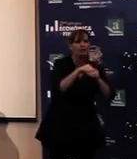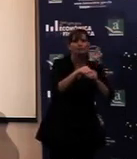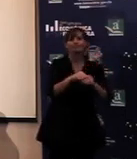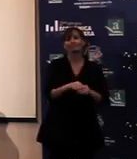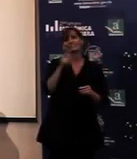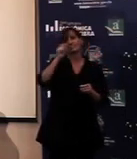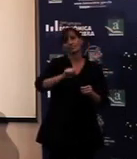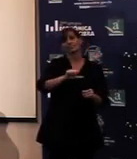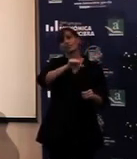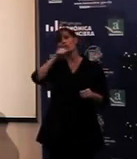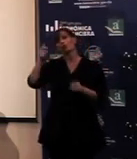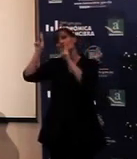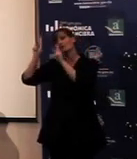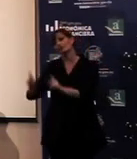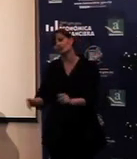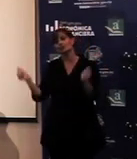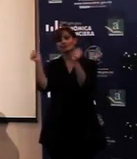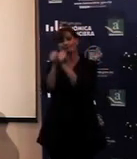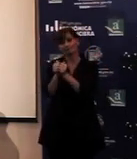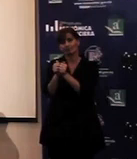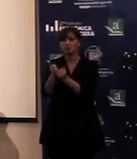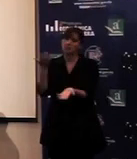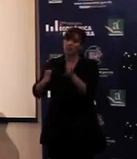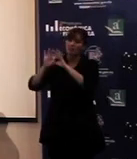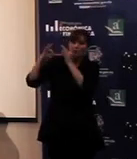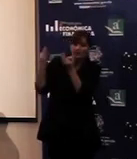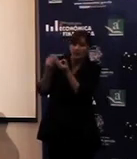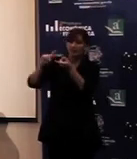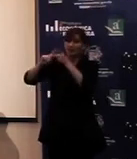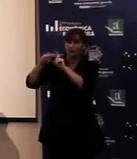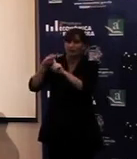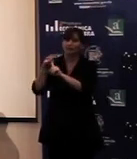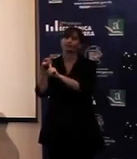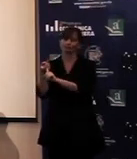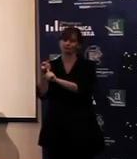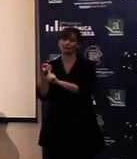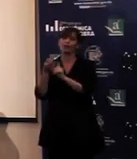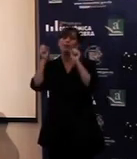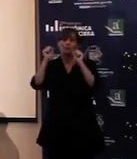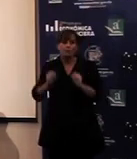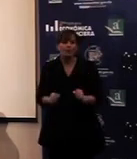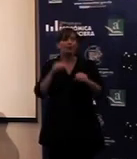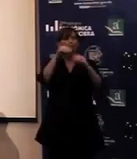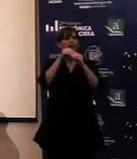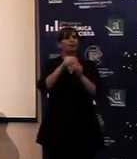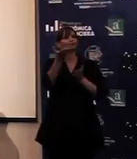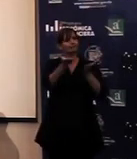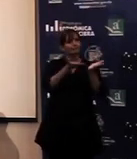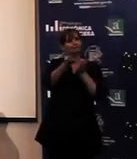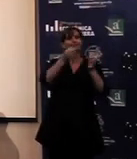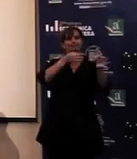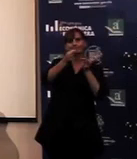acompañados de un tercero, un familiar, un amigo, para poder obtener productos bancarios. Entonces,